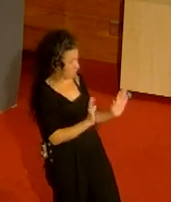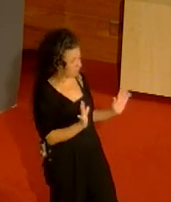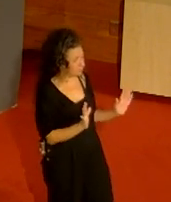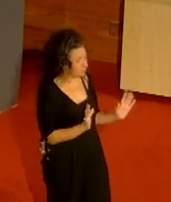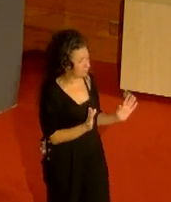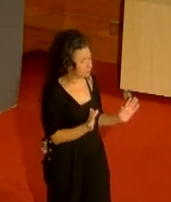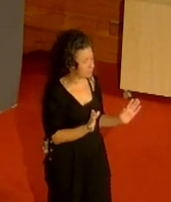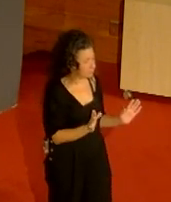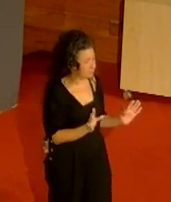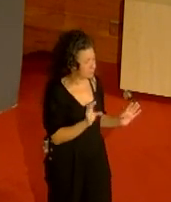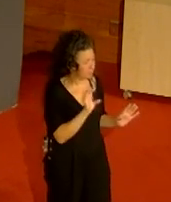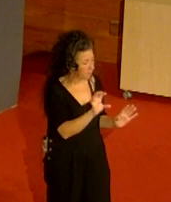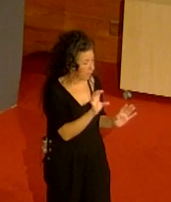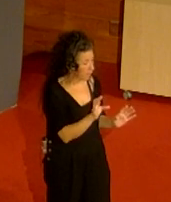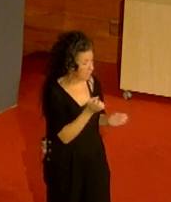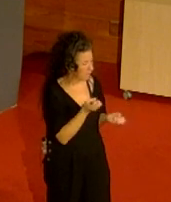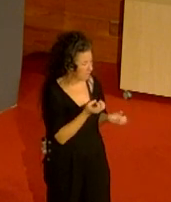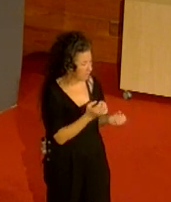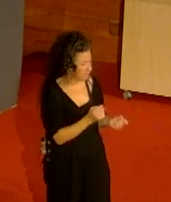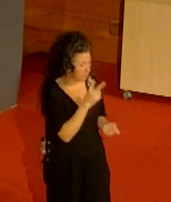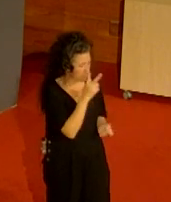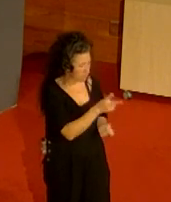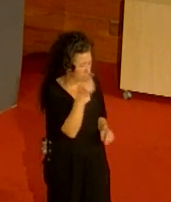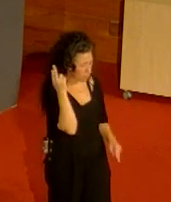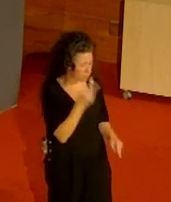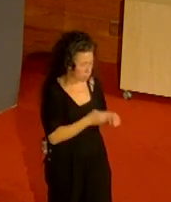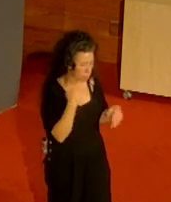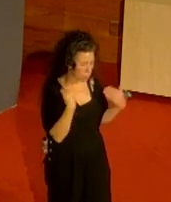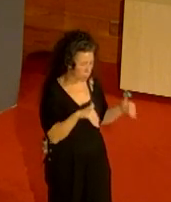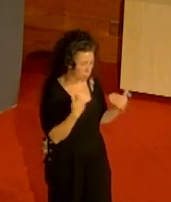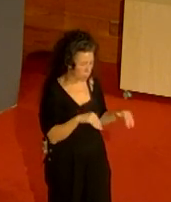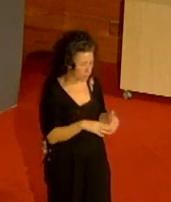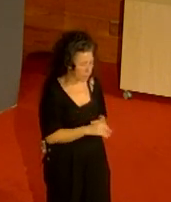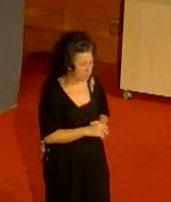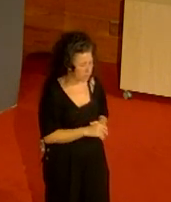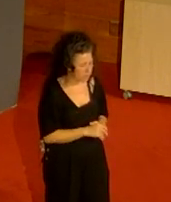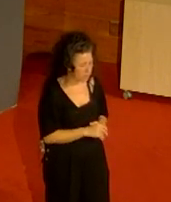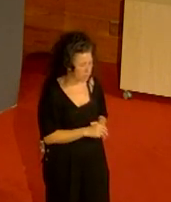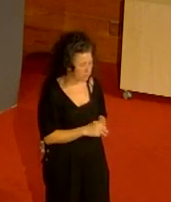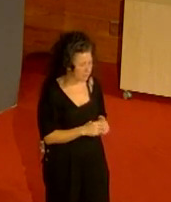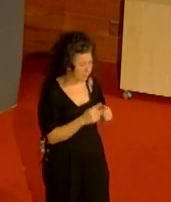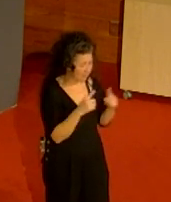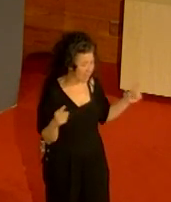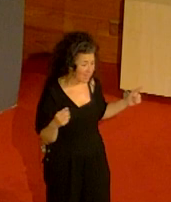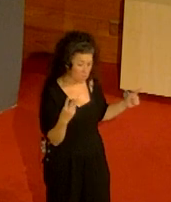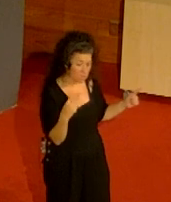información que salía del país. Y fueron 2 años muy duros, realmente. O sea, eran más de 3.000 muertos al año. Eso quiere decir que, o